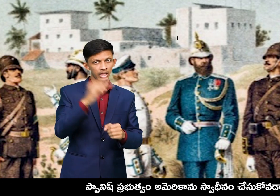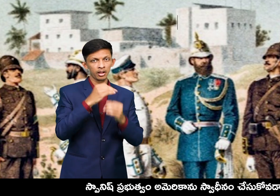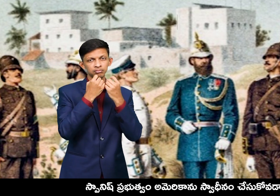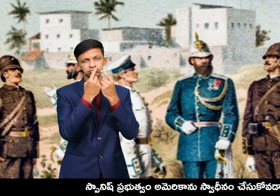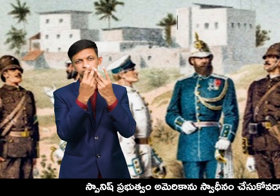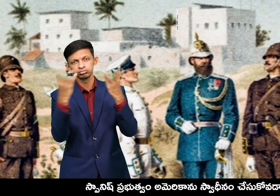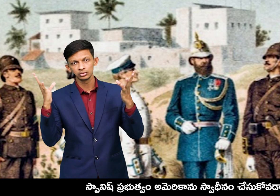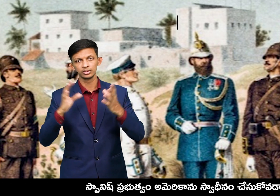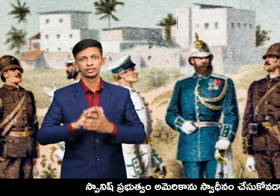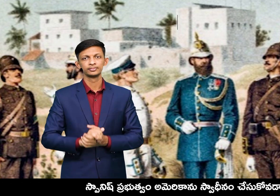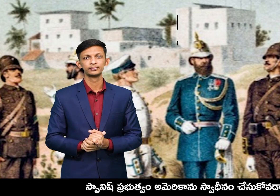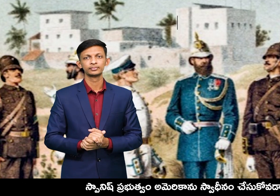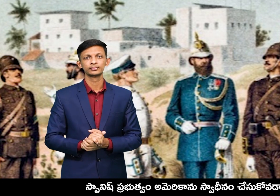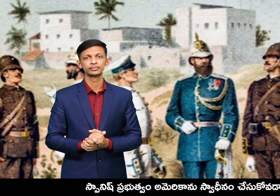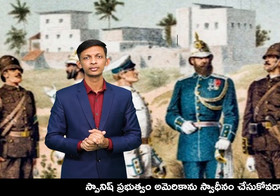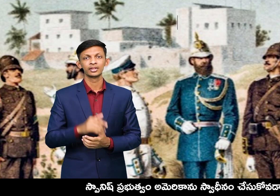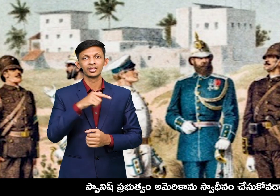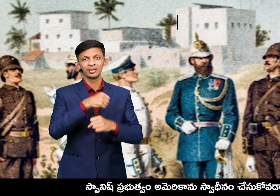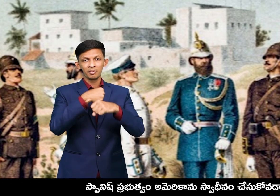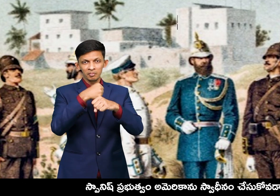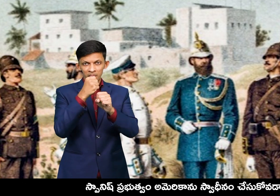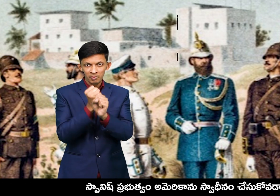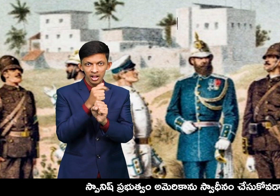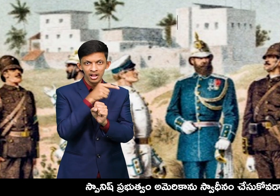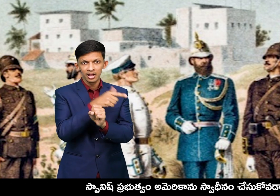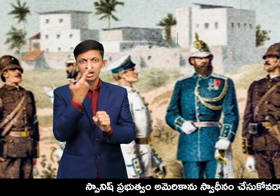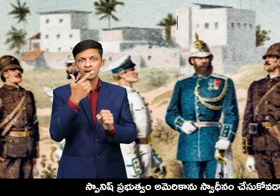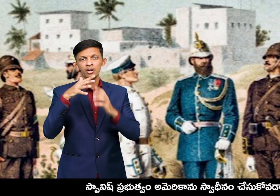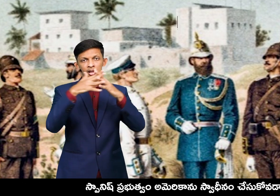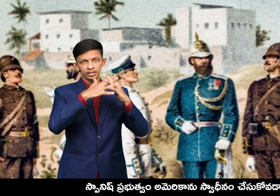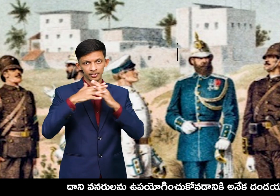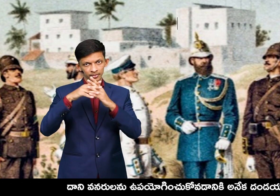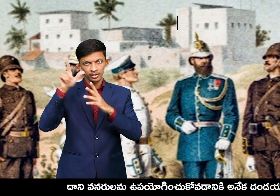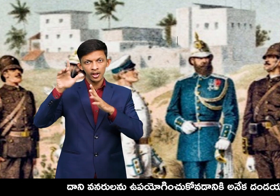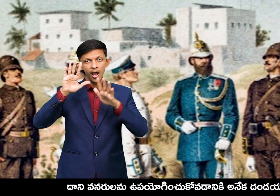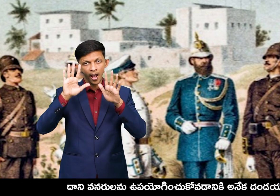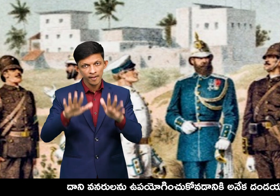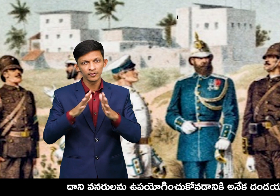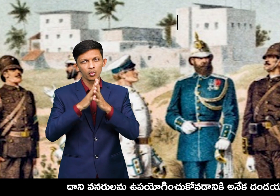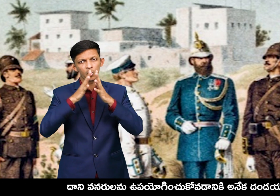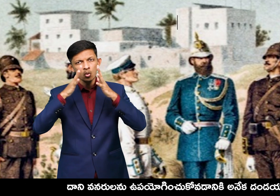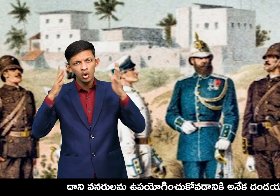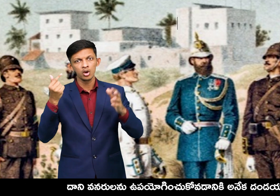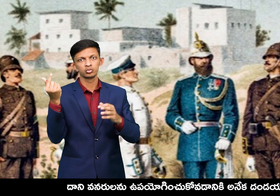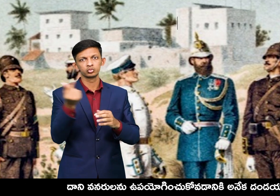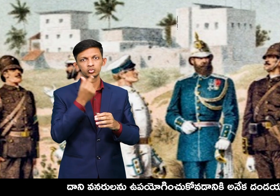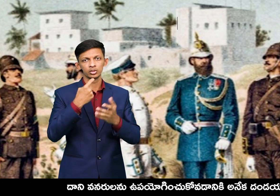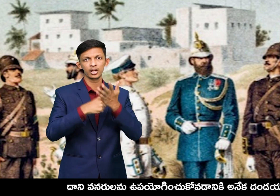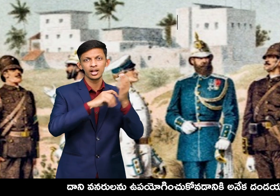స్పానిష్ ప్రభుత్వం అమెరికాను స్వాధీనం చేసుకోవడానికి మరియు దాని వనరులను ఉపయోగించుకోవడానికి